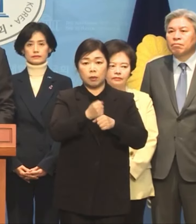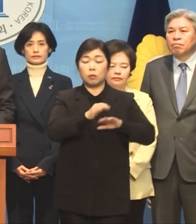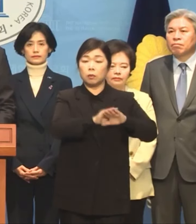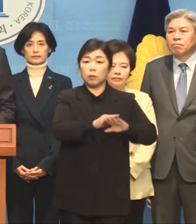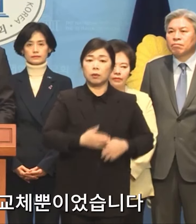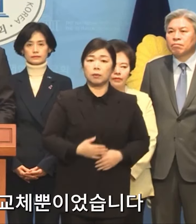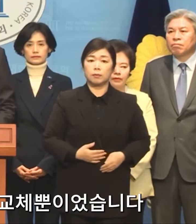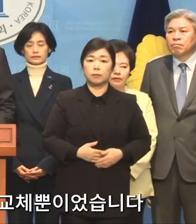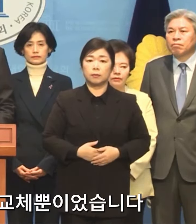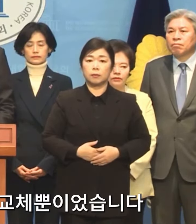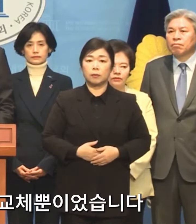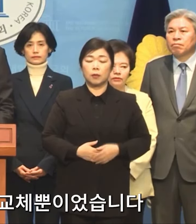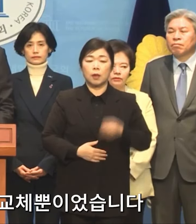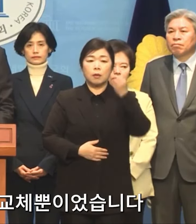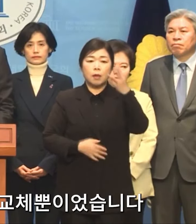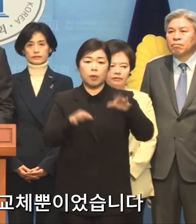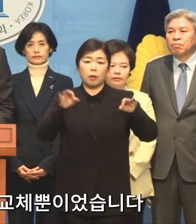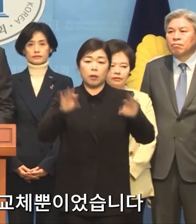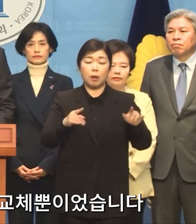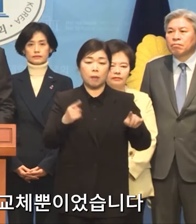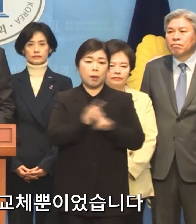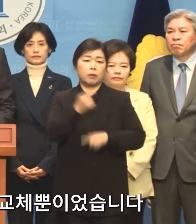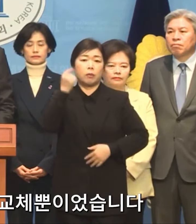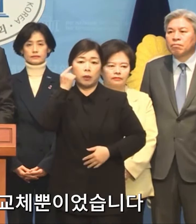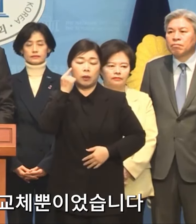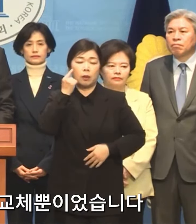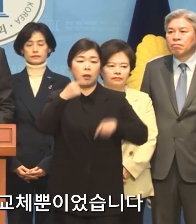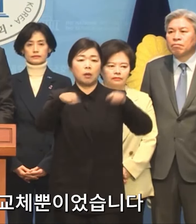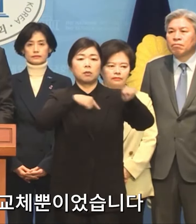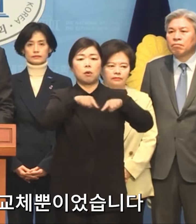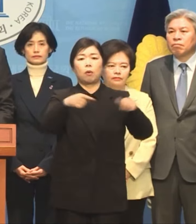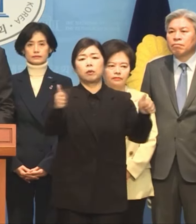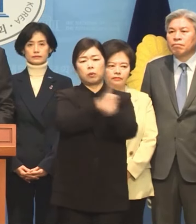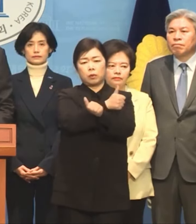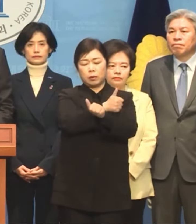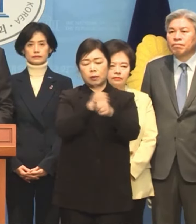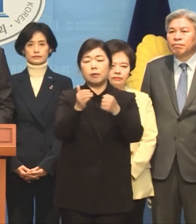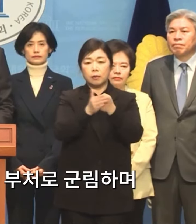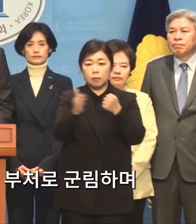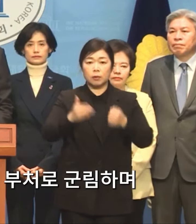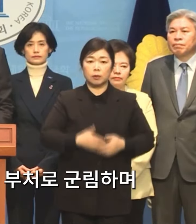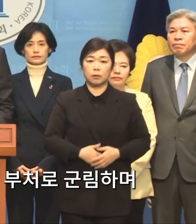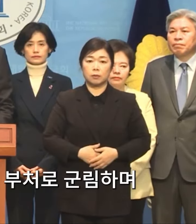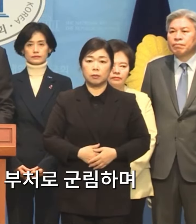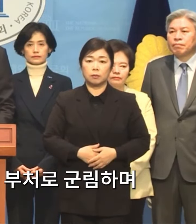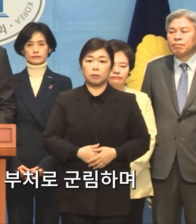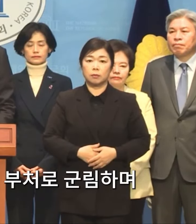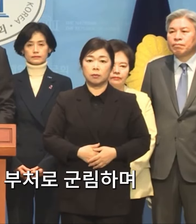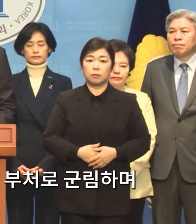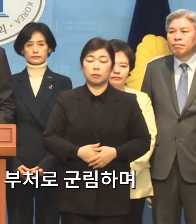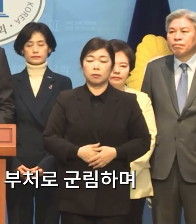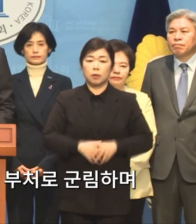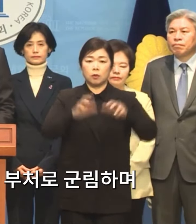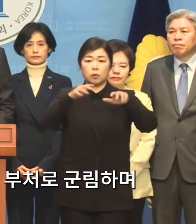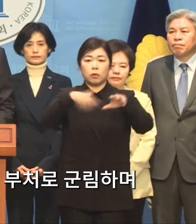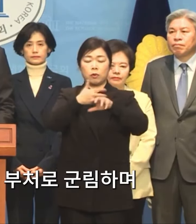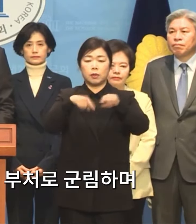마련했습니다 3개월 사이에 달라진 건 정권교체 뿐이었습니다 우리당은